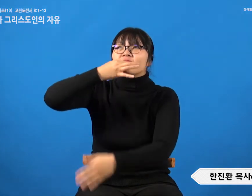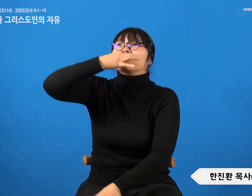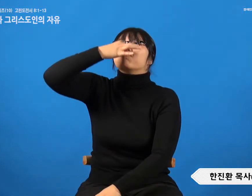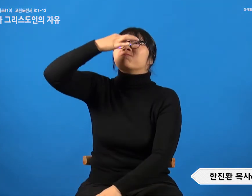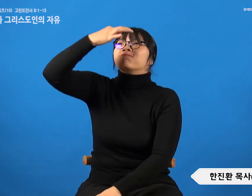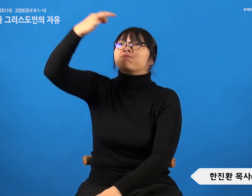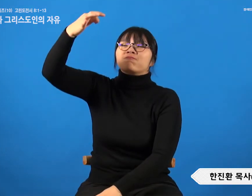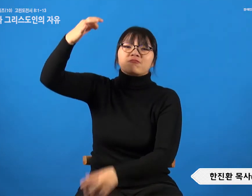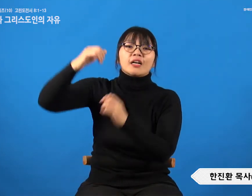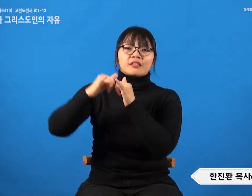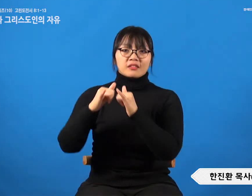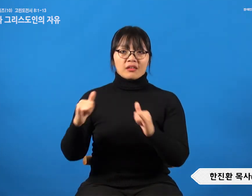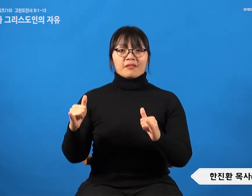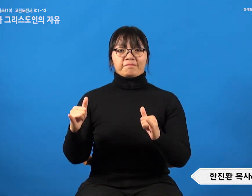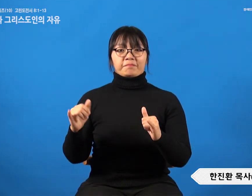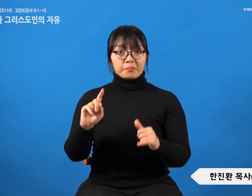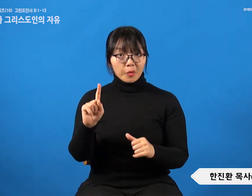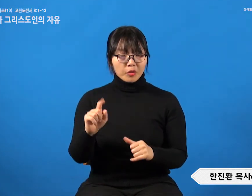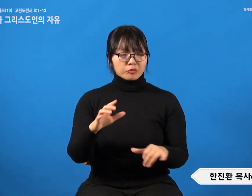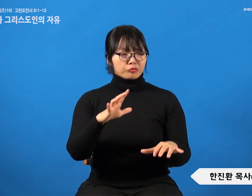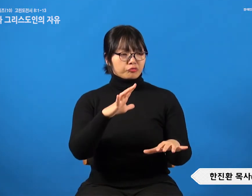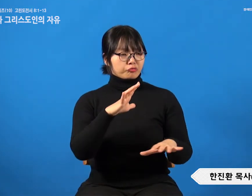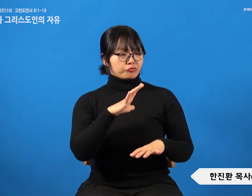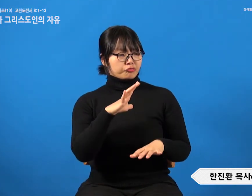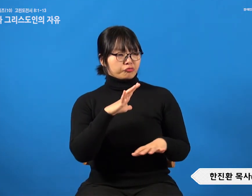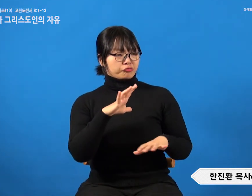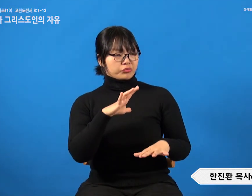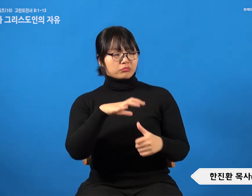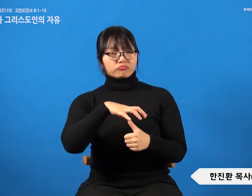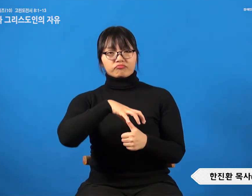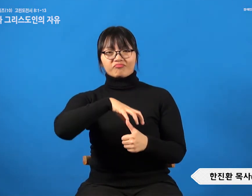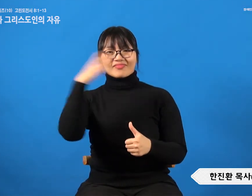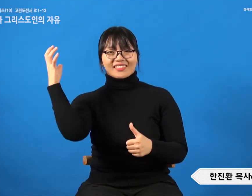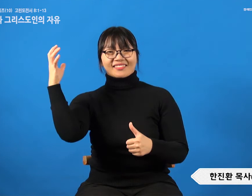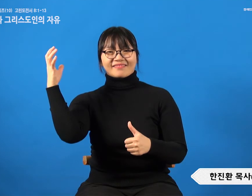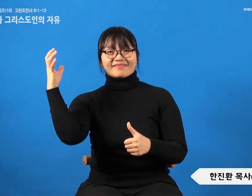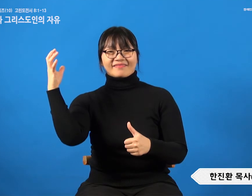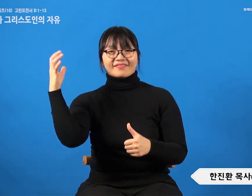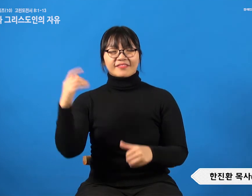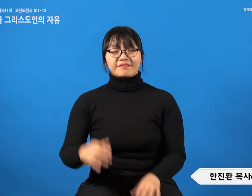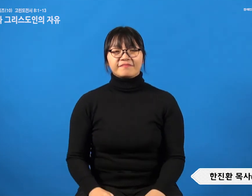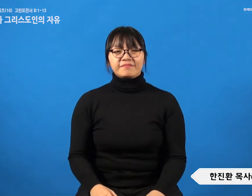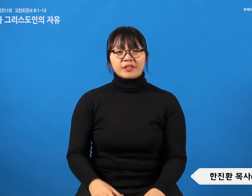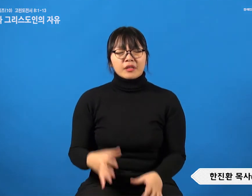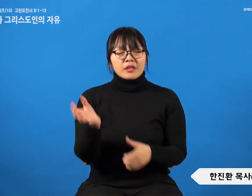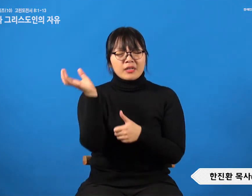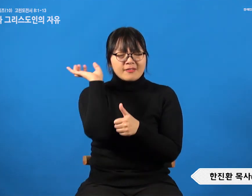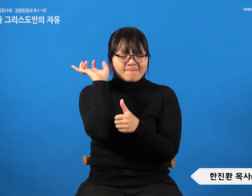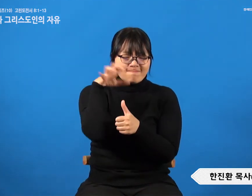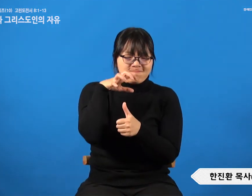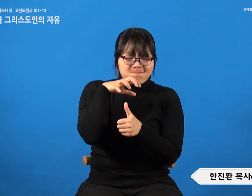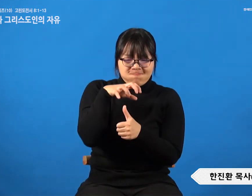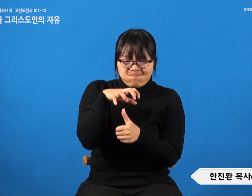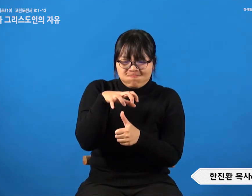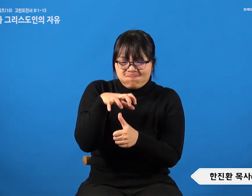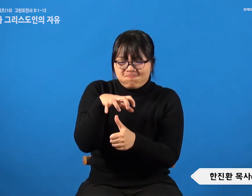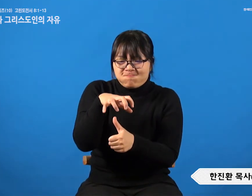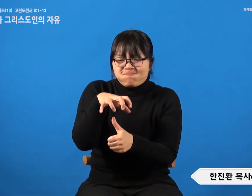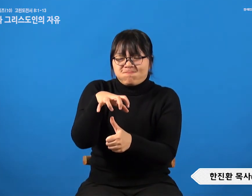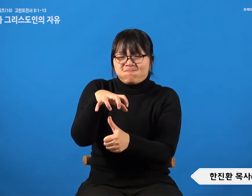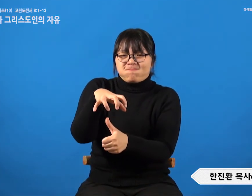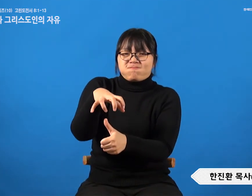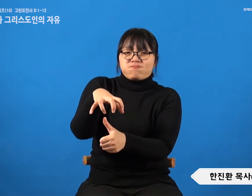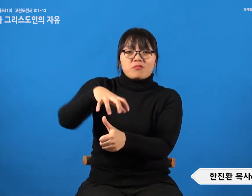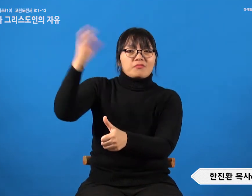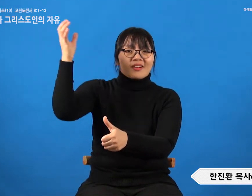하나님 바라보고 나아가는 사람은 그 모든 두려움에서 해방됩니다. 모든 얽매인 그런